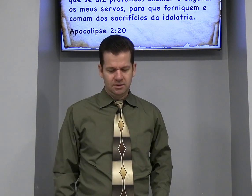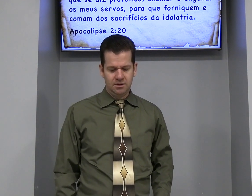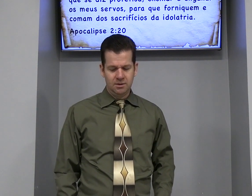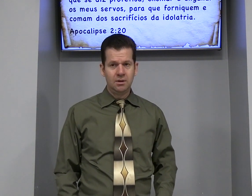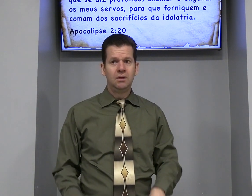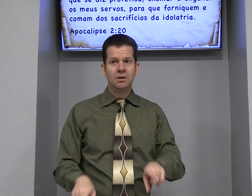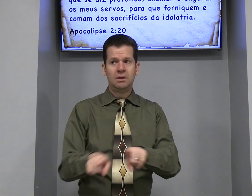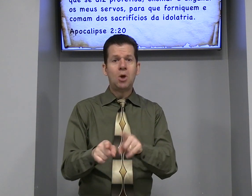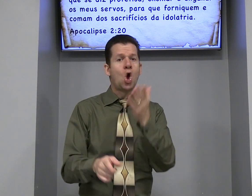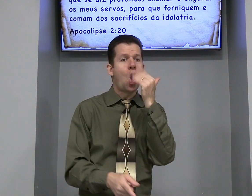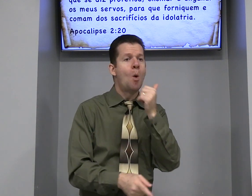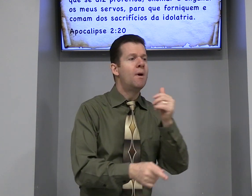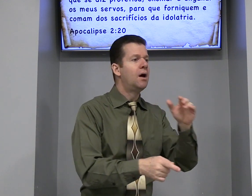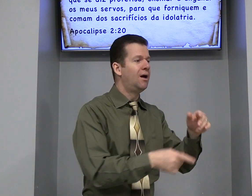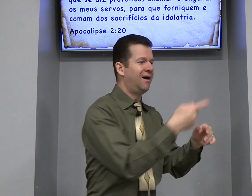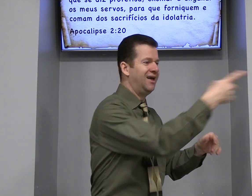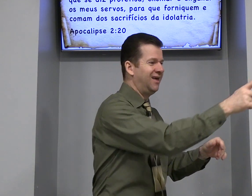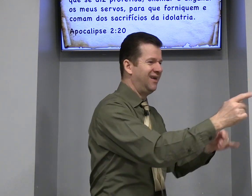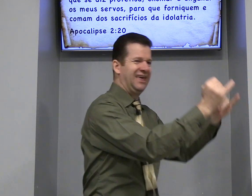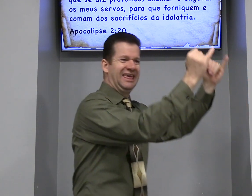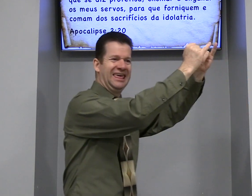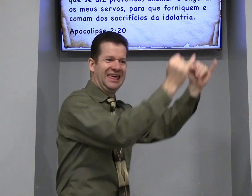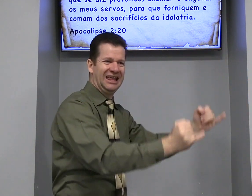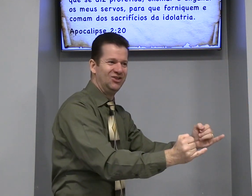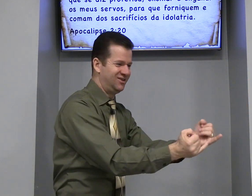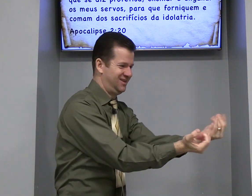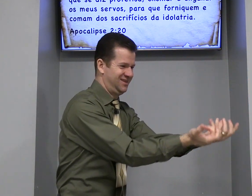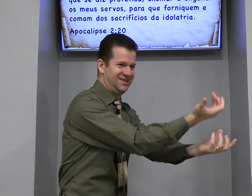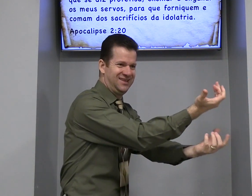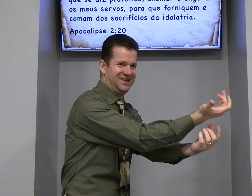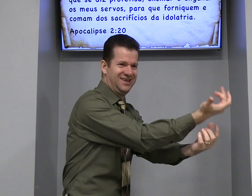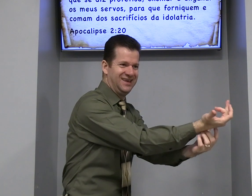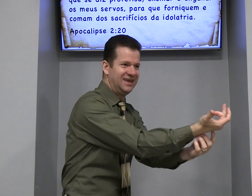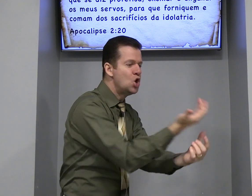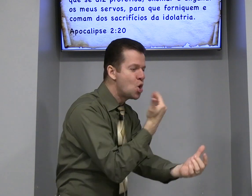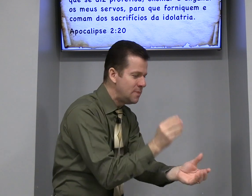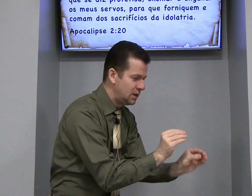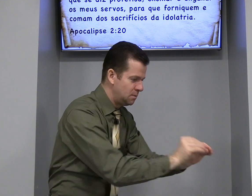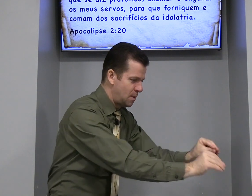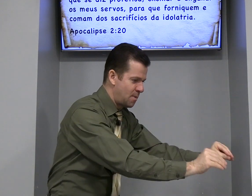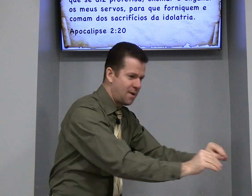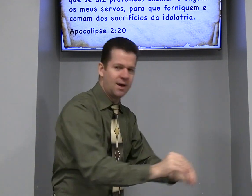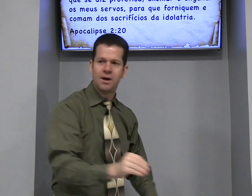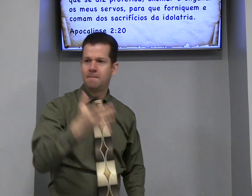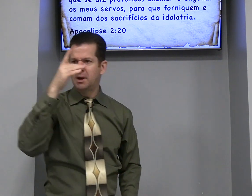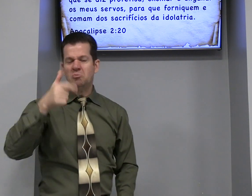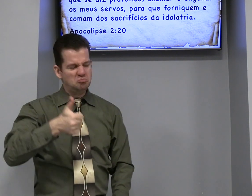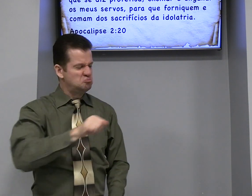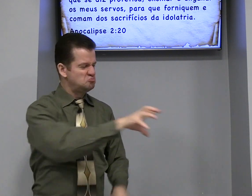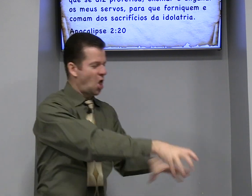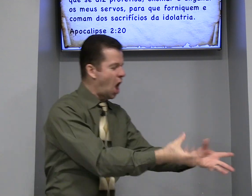forniquem e comem dos sacrifícios da idolatria.